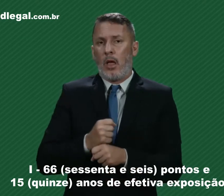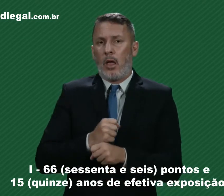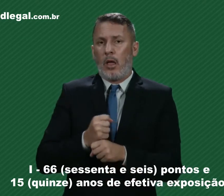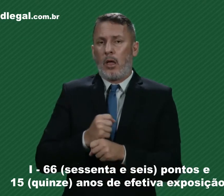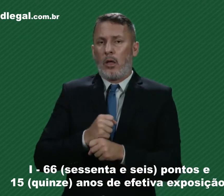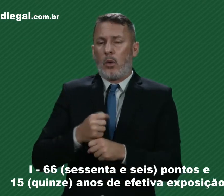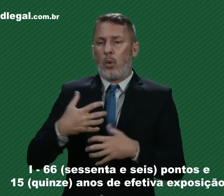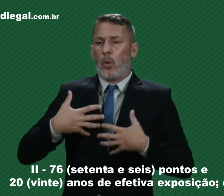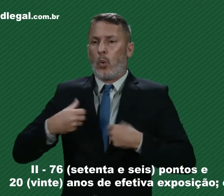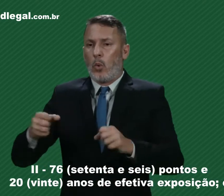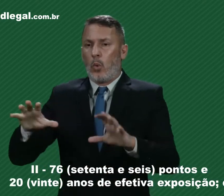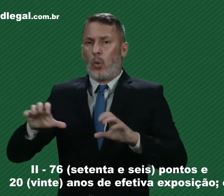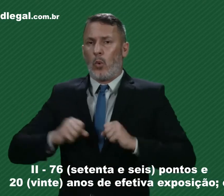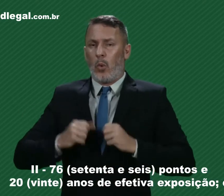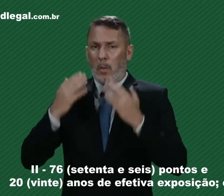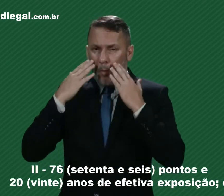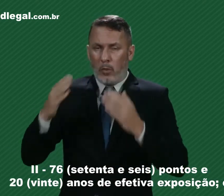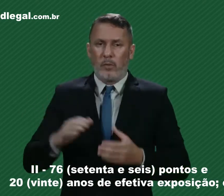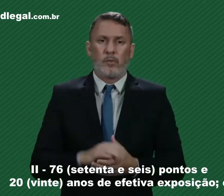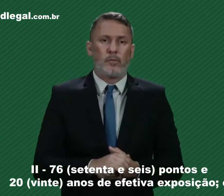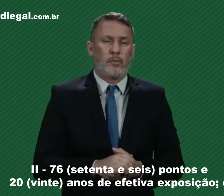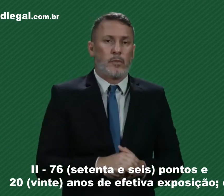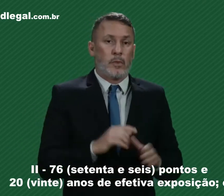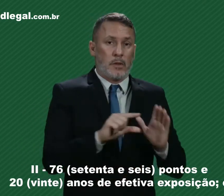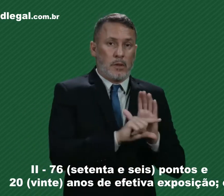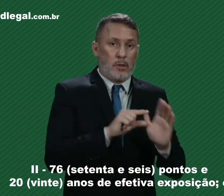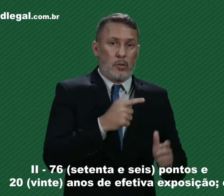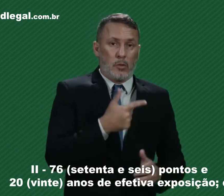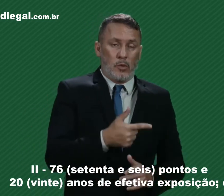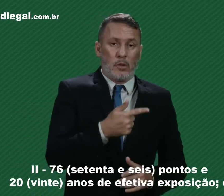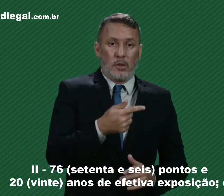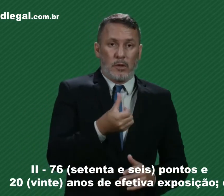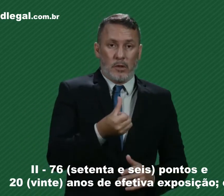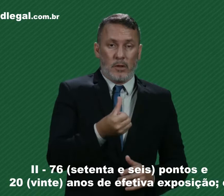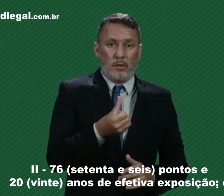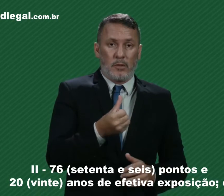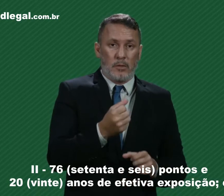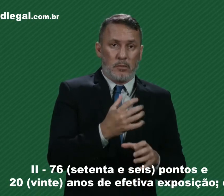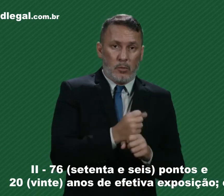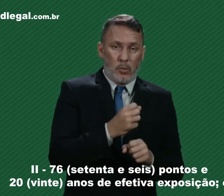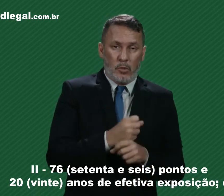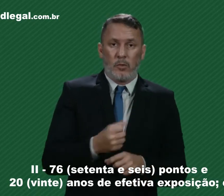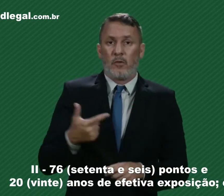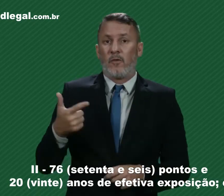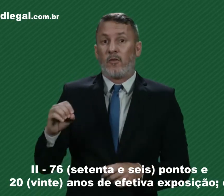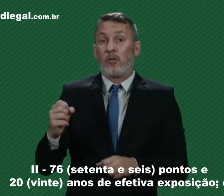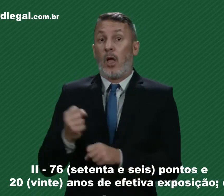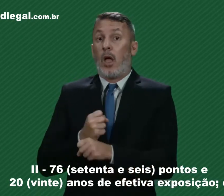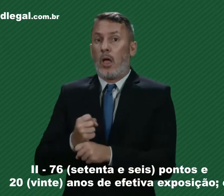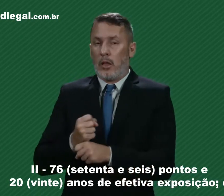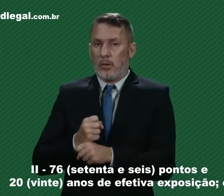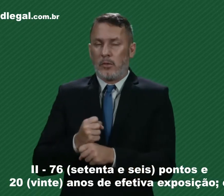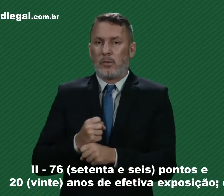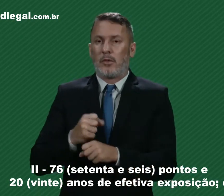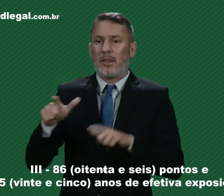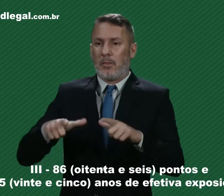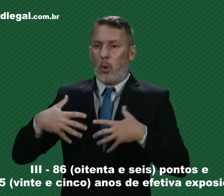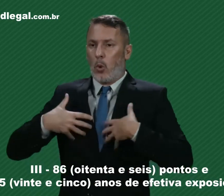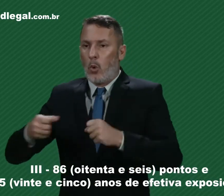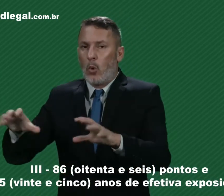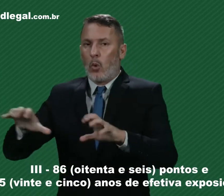efetiva exposição. Inciso 2. 76 pontos e 20 anos de efetiva exposição.